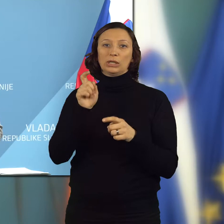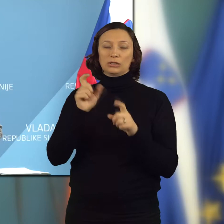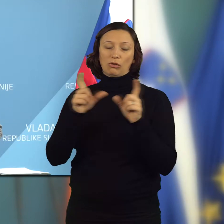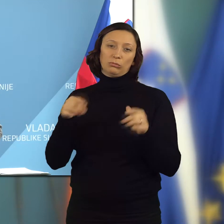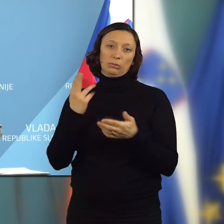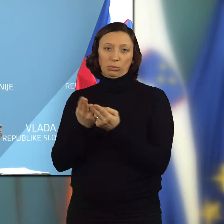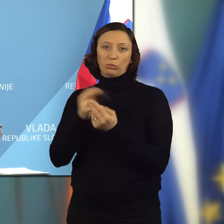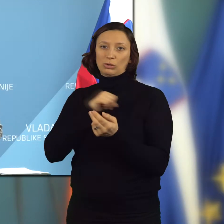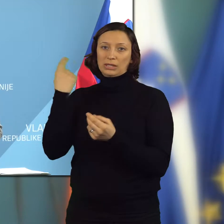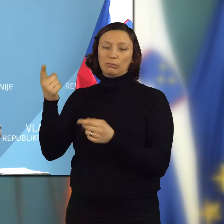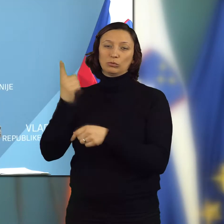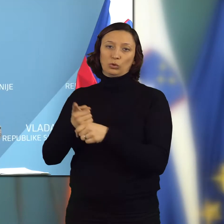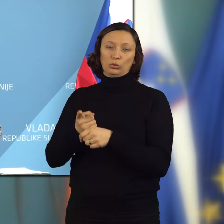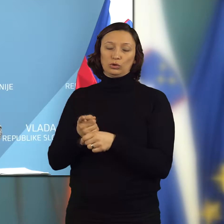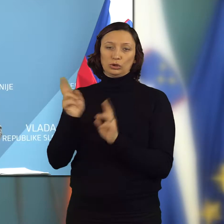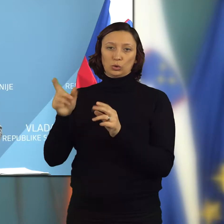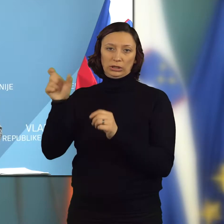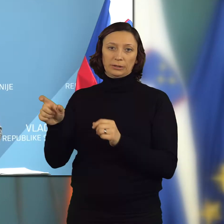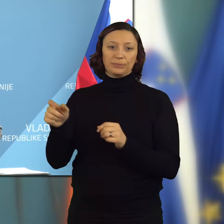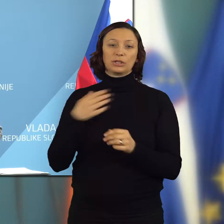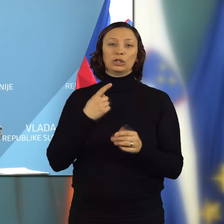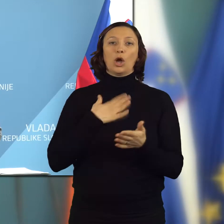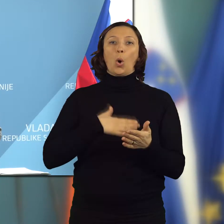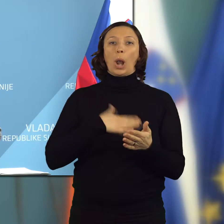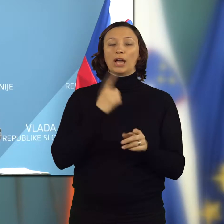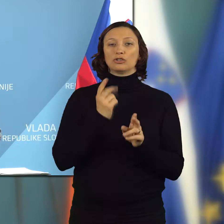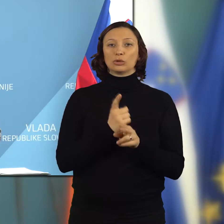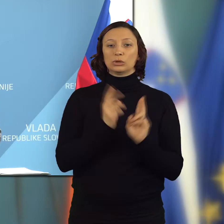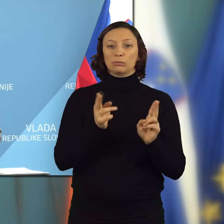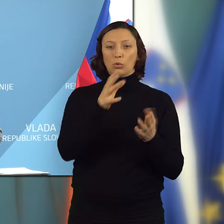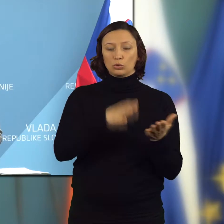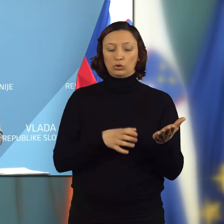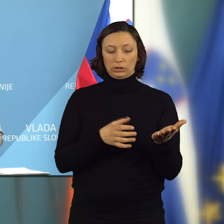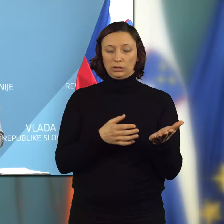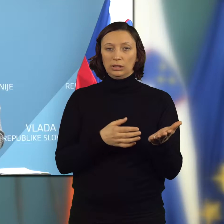podobno. Predlog novele tudi olajšuje možnosti za